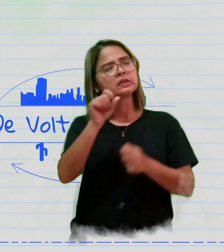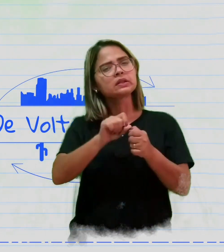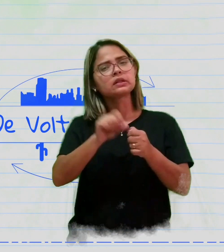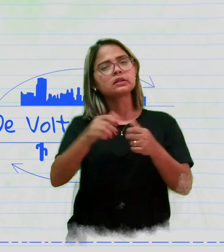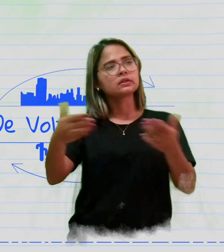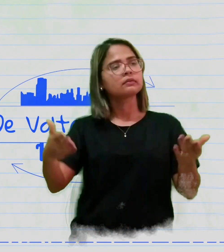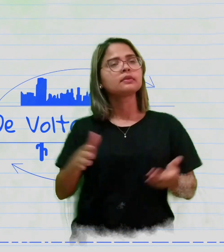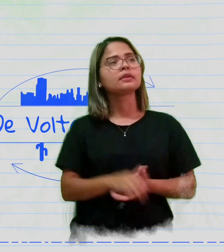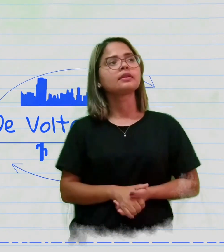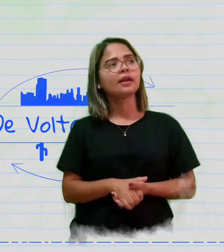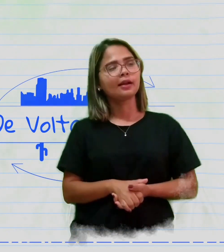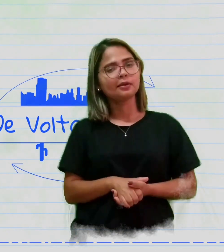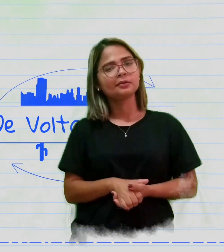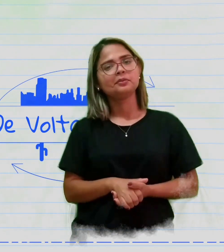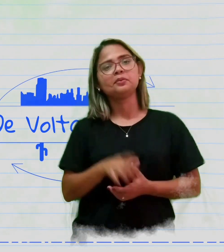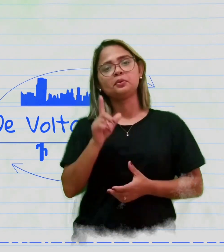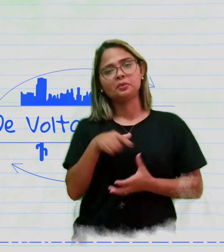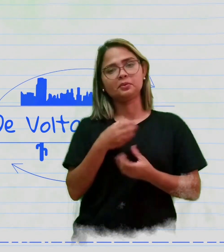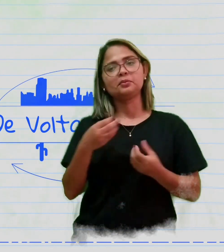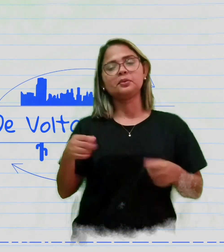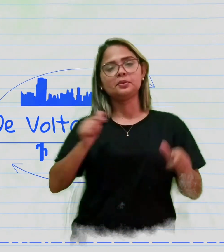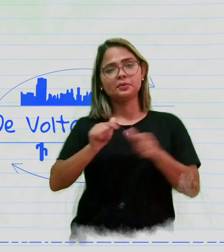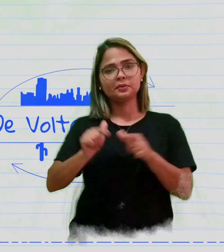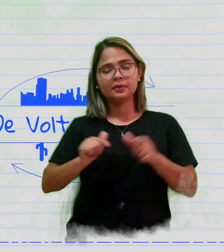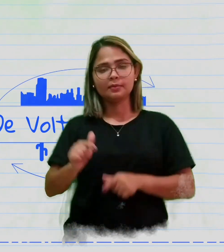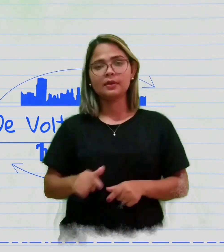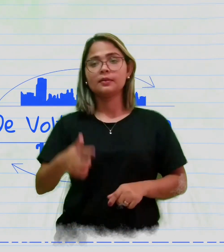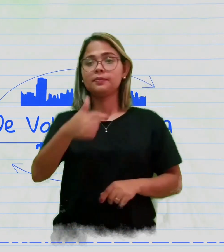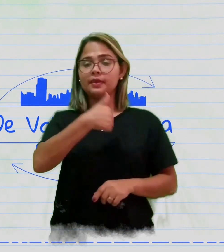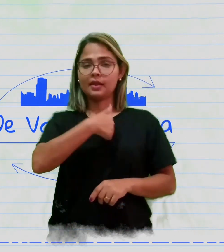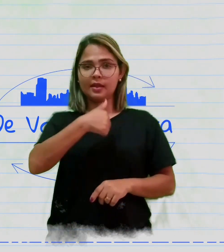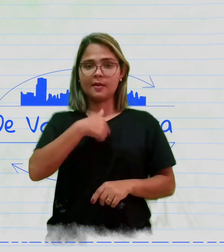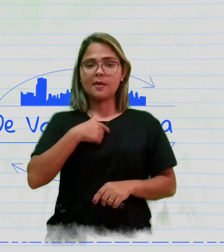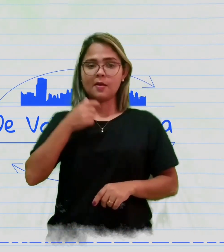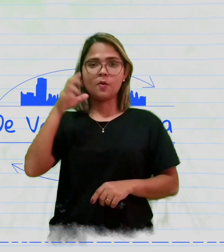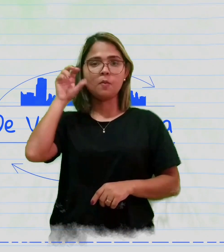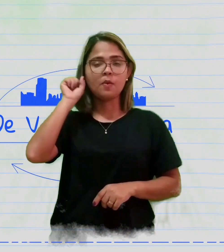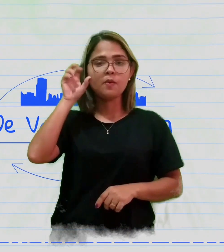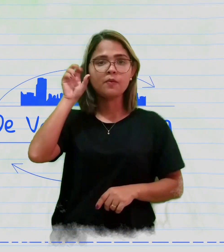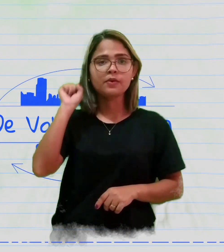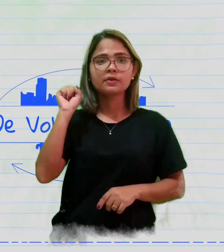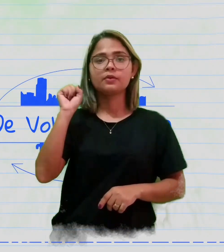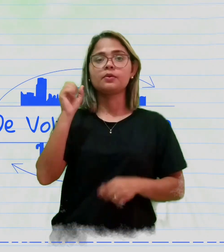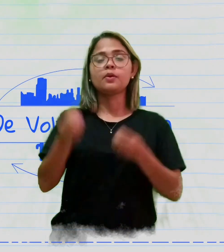de interior. Quem conhece o interior assim do Ceará sabe que aquelas motos de interior específico, mesmo. É igual o barulho do